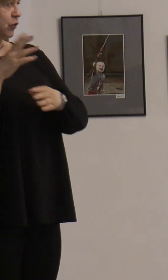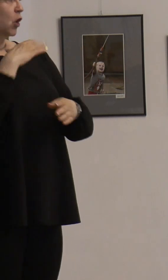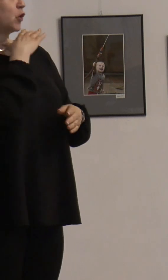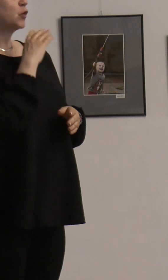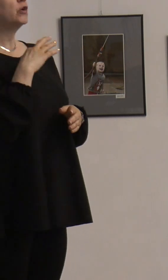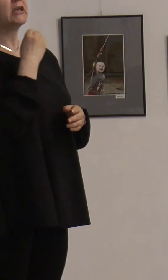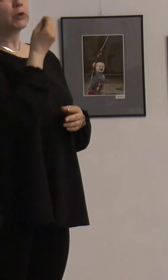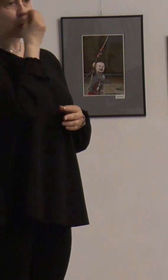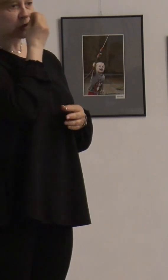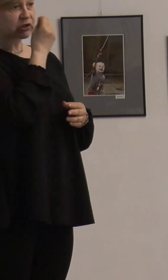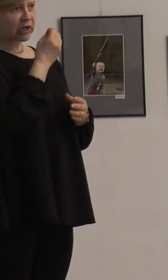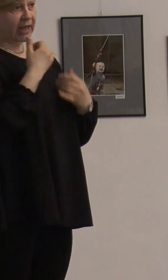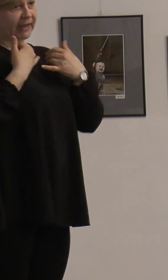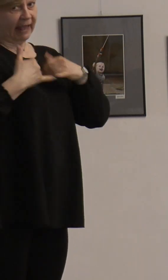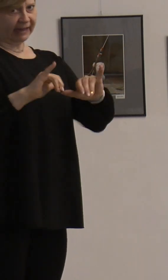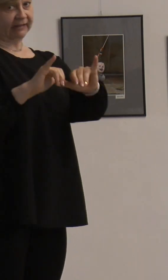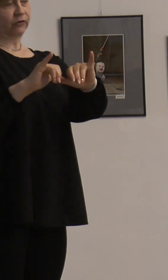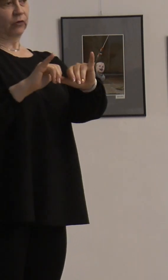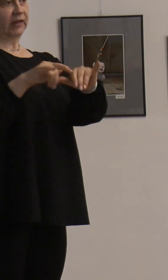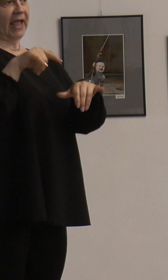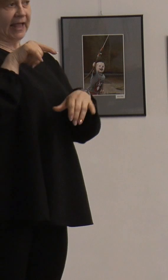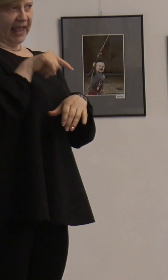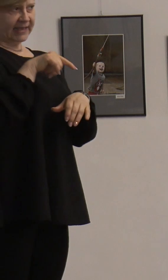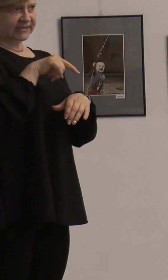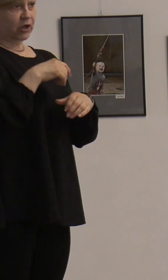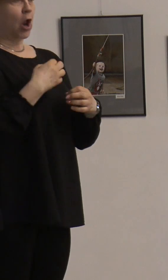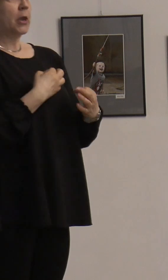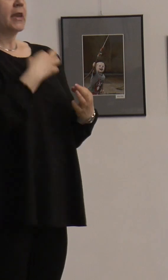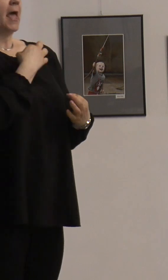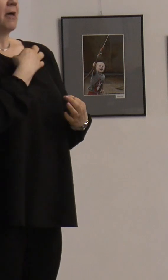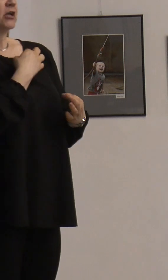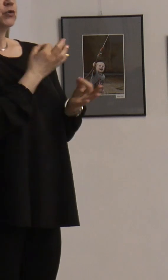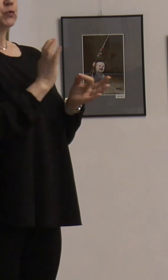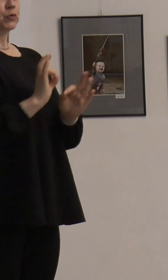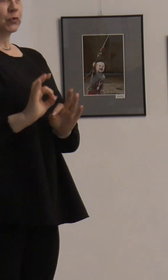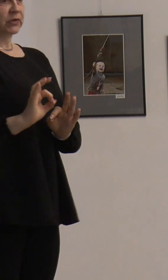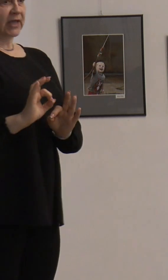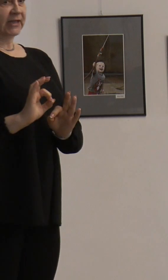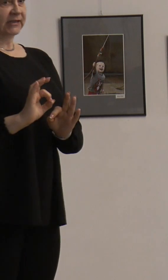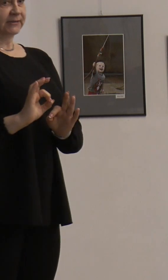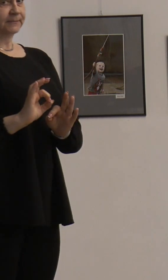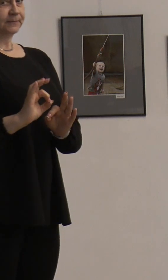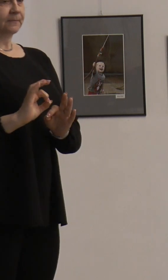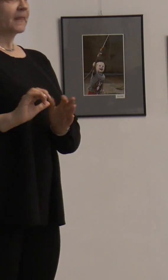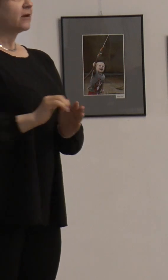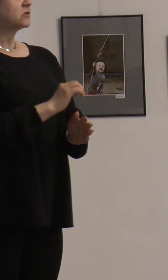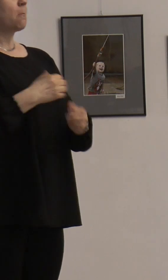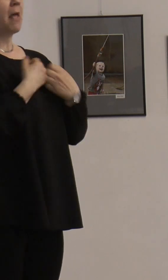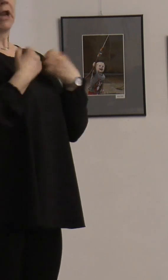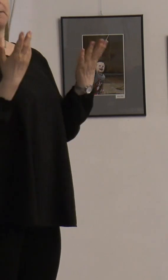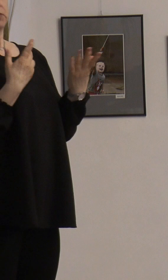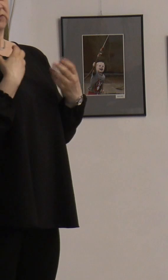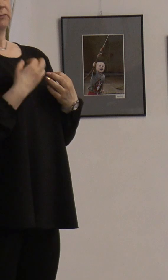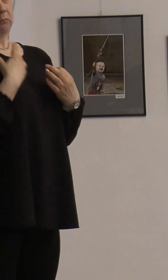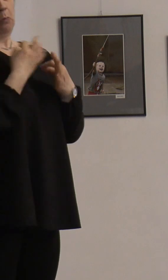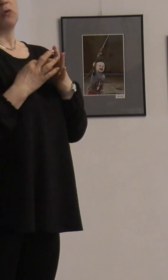Rojkóné Rózsikáék ezt útjára indították, ezt a nemes ügyet, akkor először meglepődtem,